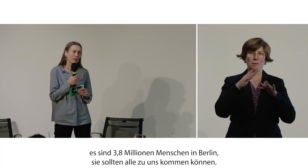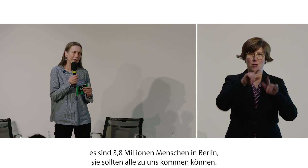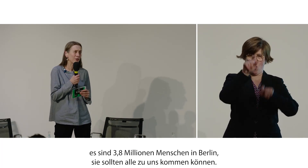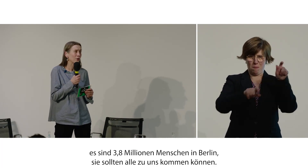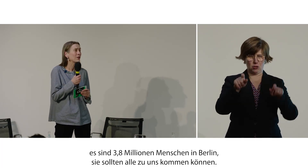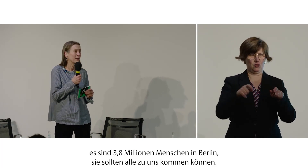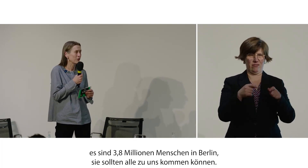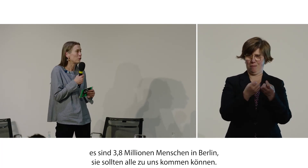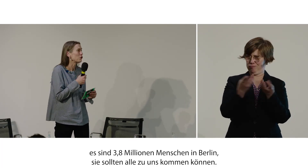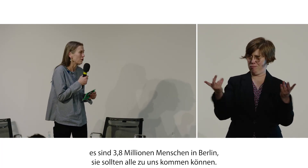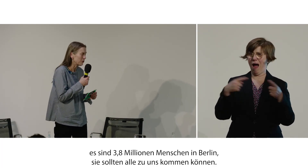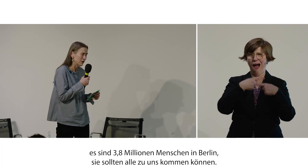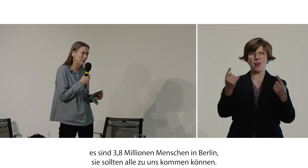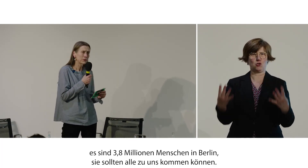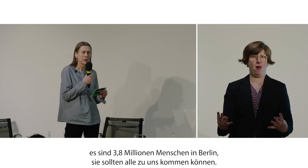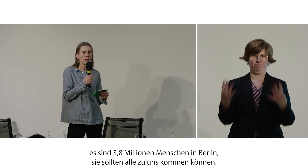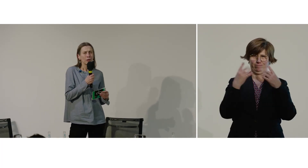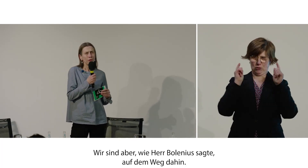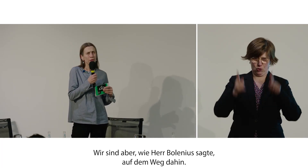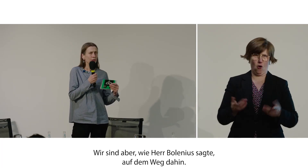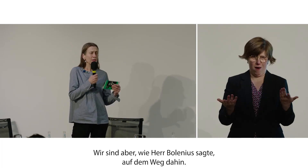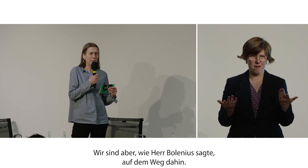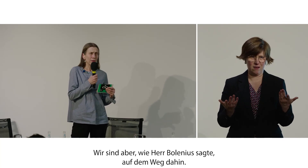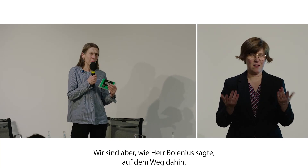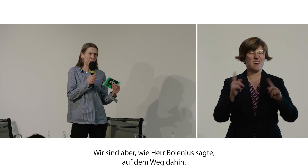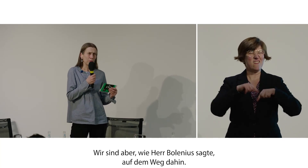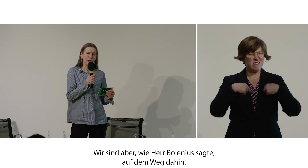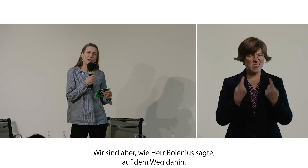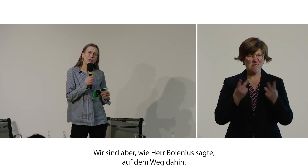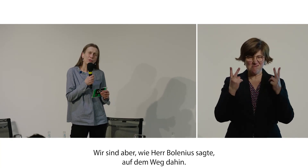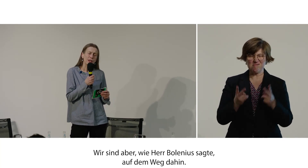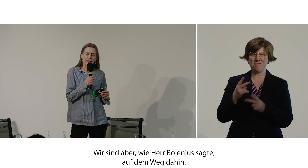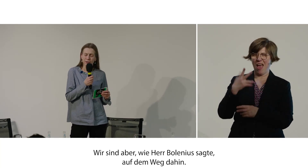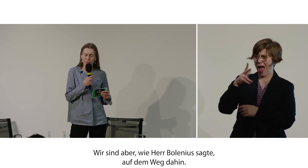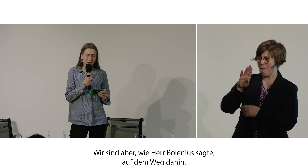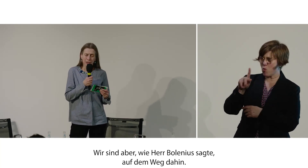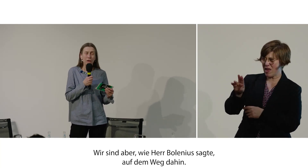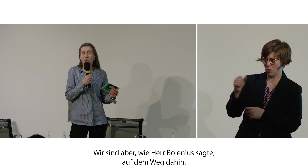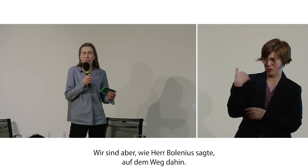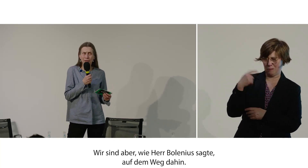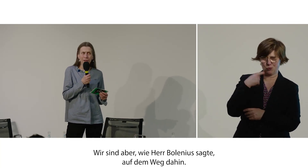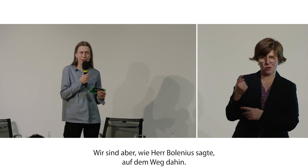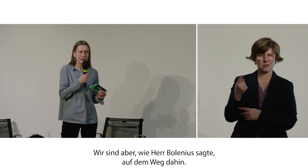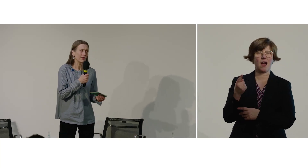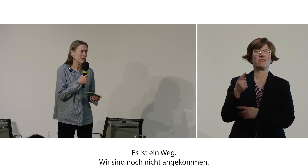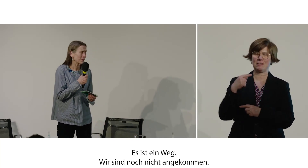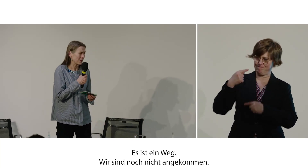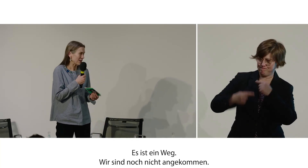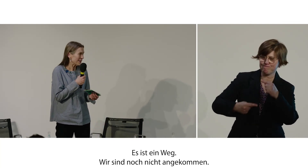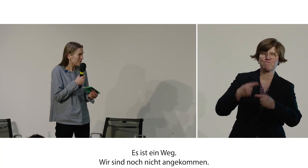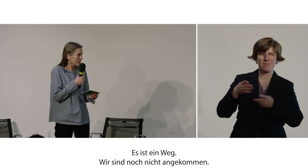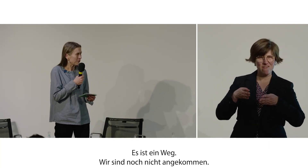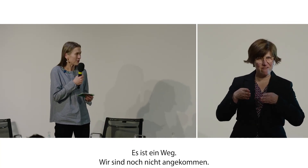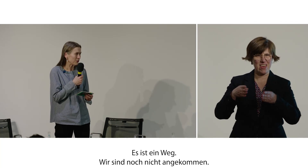in Berlin und eigentlich sollten alle zu uns kommen können. Wir sind aber, wie Herr Bolini uns auch sagte, auf dem Weg dahin. Es